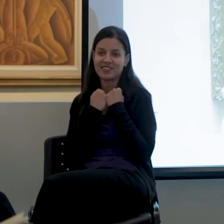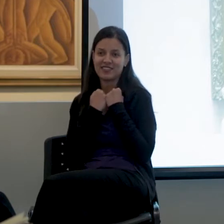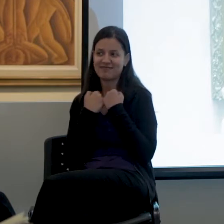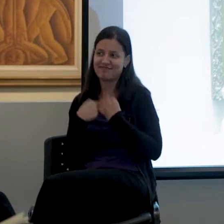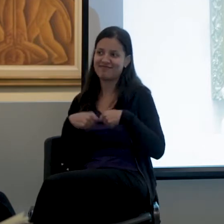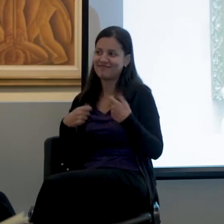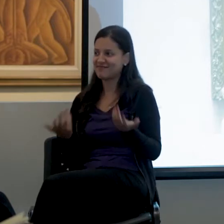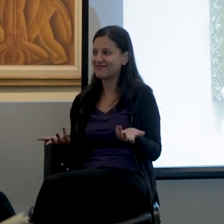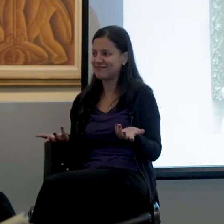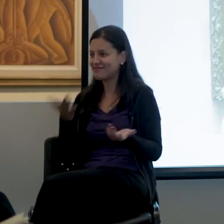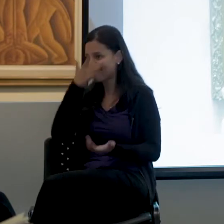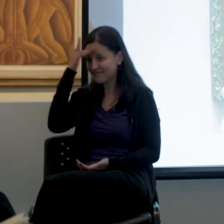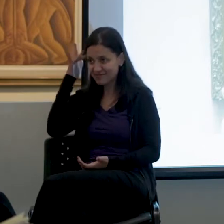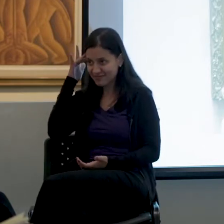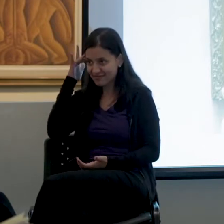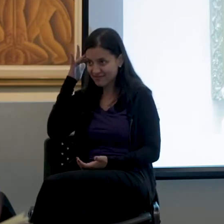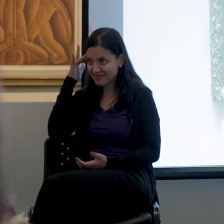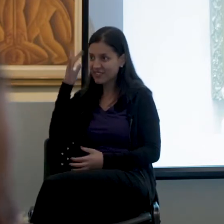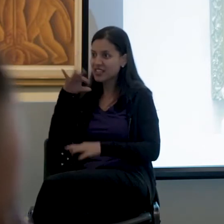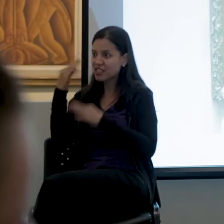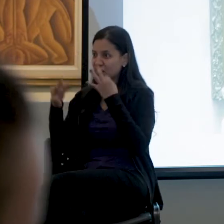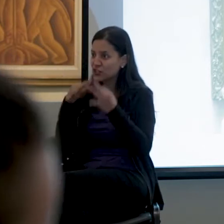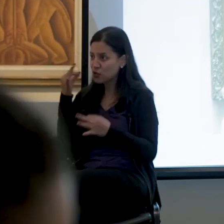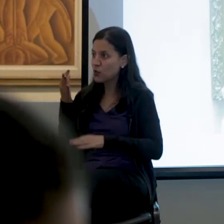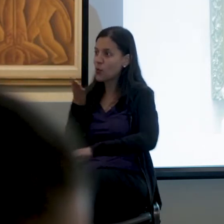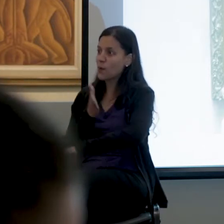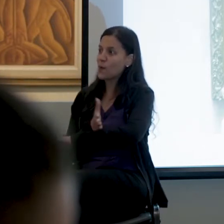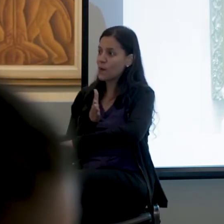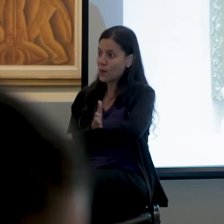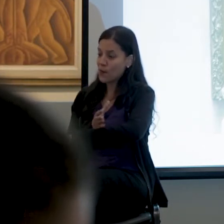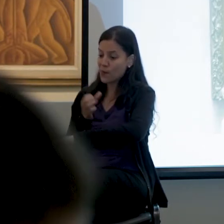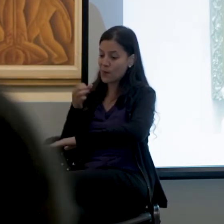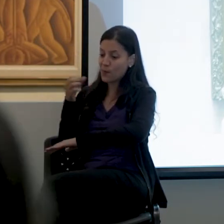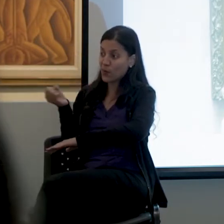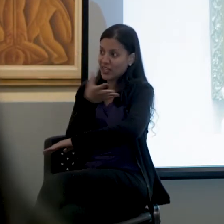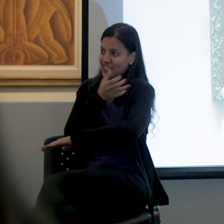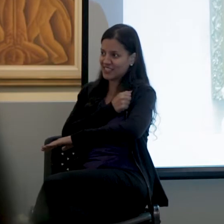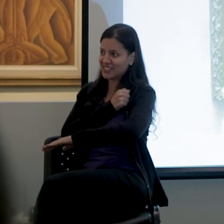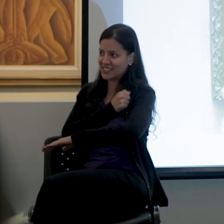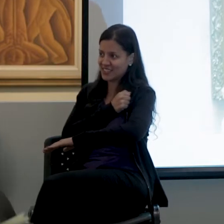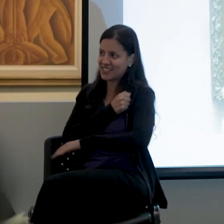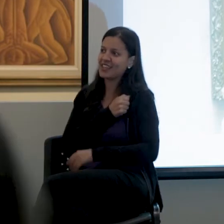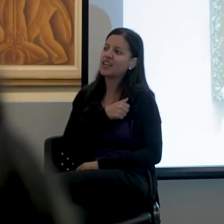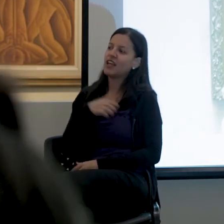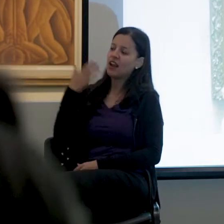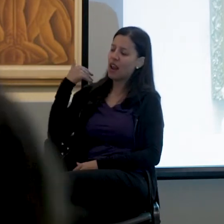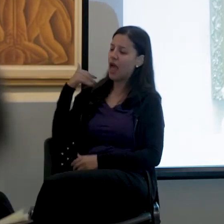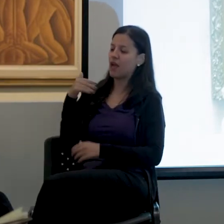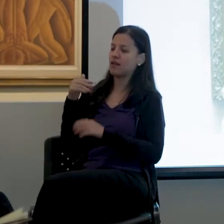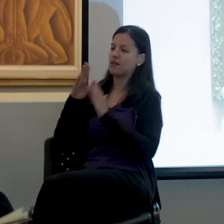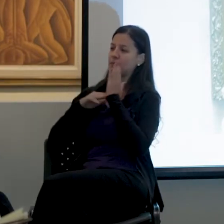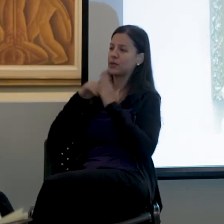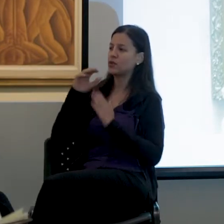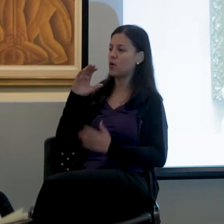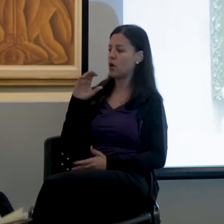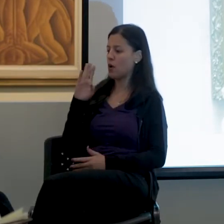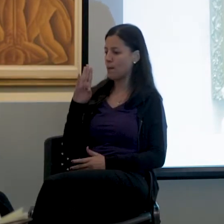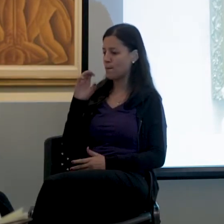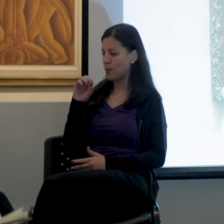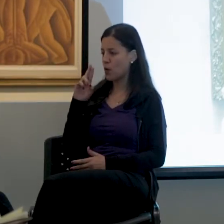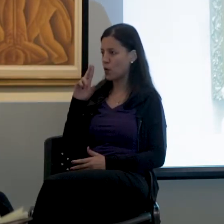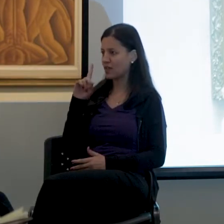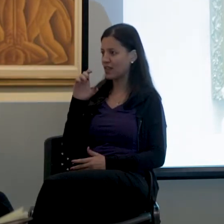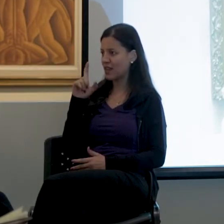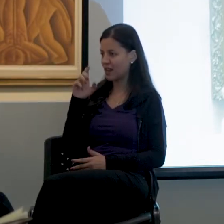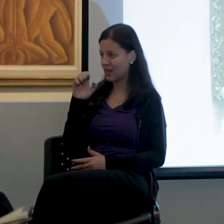Os críticos modernistas. Né? Aqueles que vão junto com os artistas, desde o Baudelaire, que era amigo do Courbet,